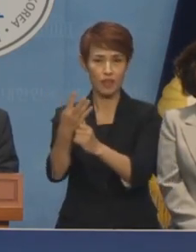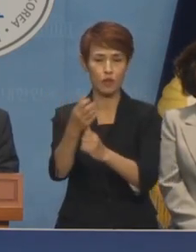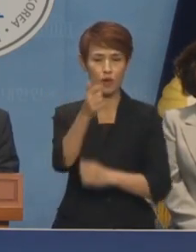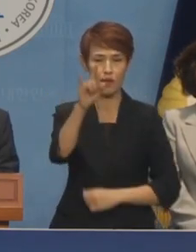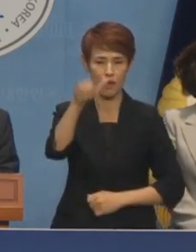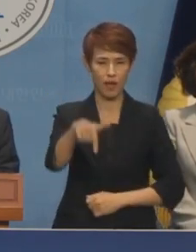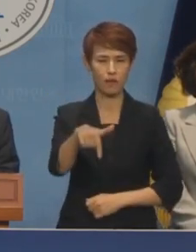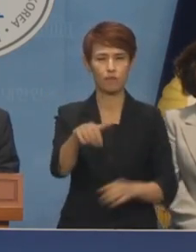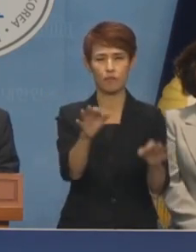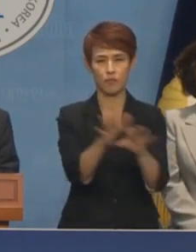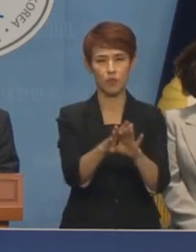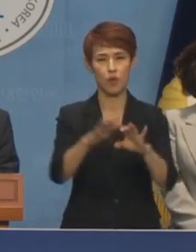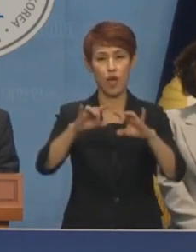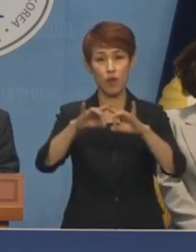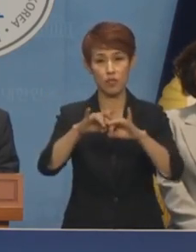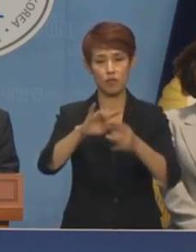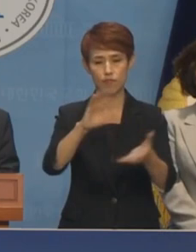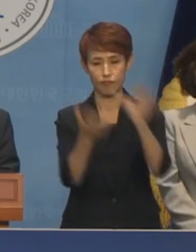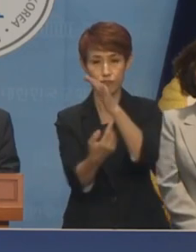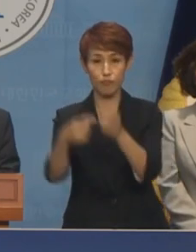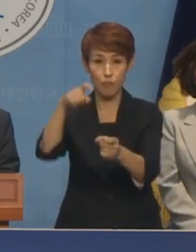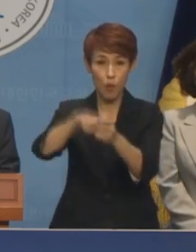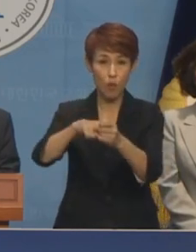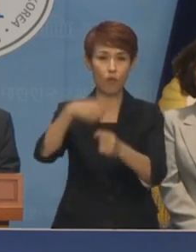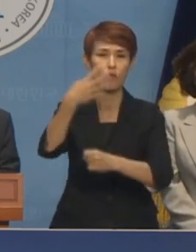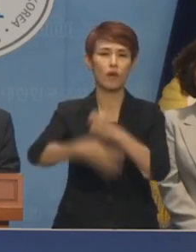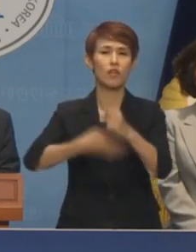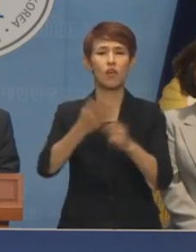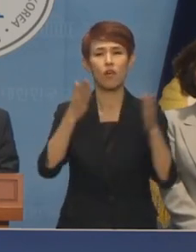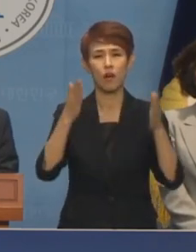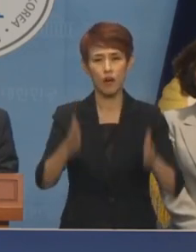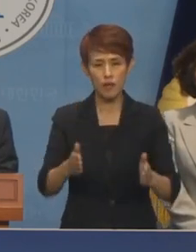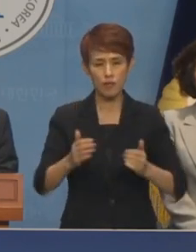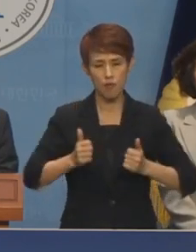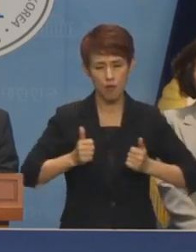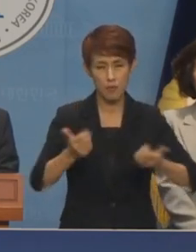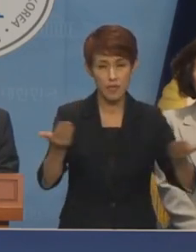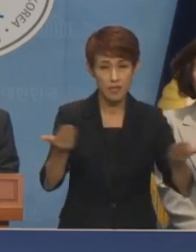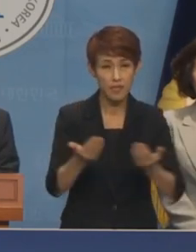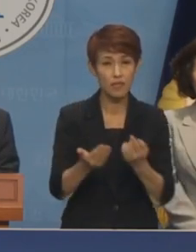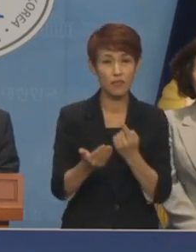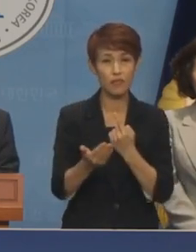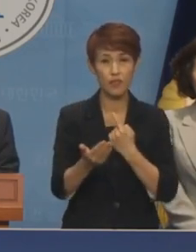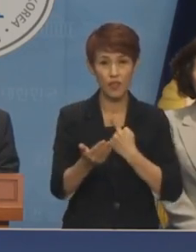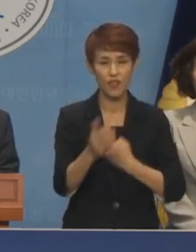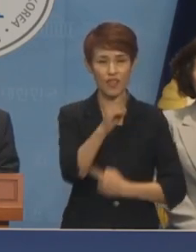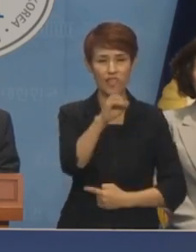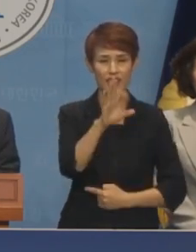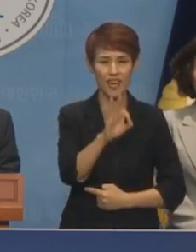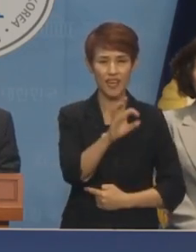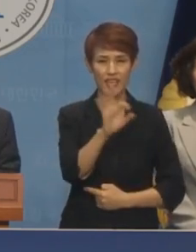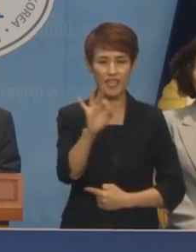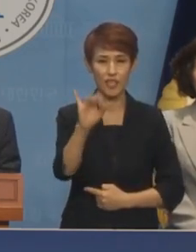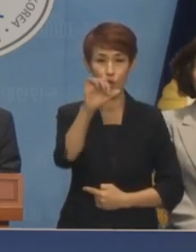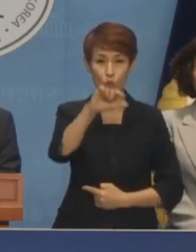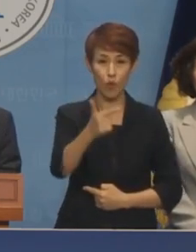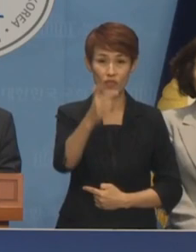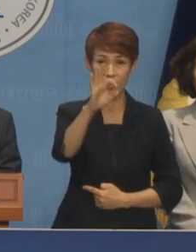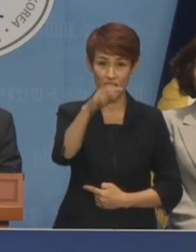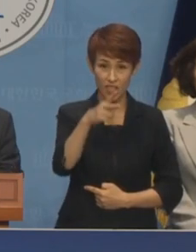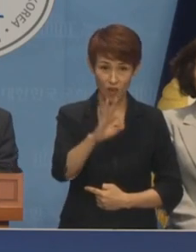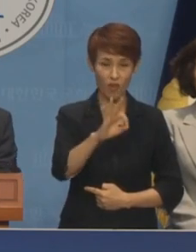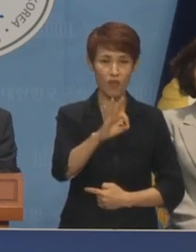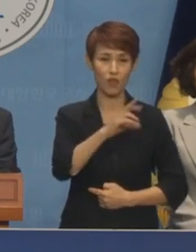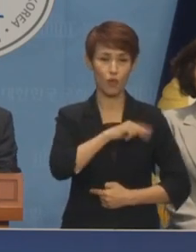그리고 에너지 전환을 위해 지난 4년간 치열하게 일했던 양희원영 의원님이 제안해 주신